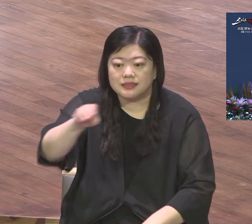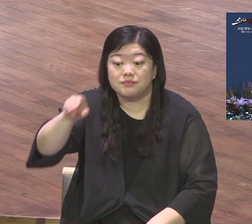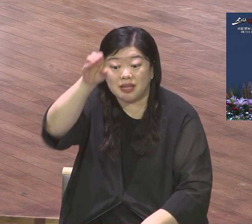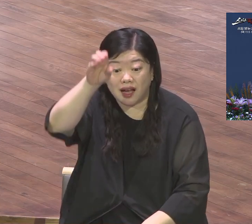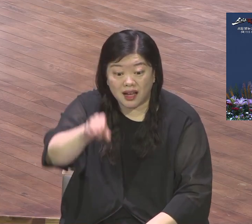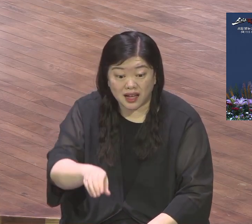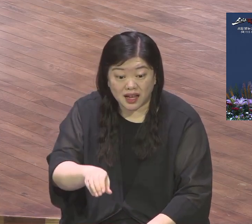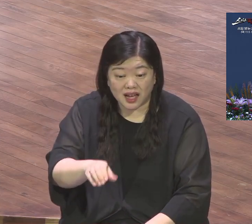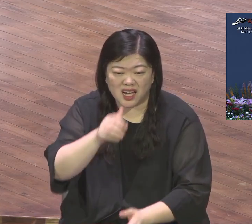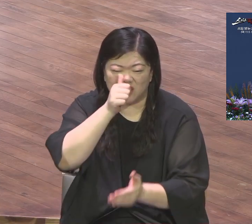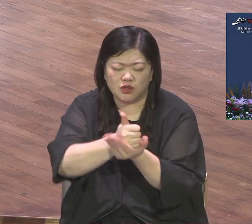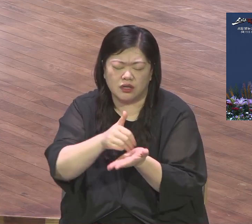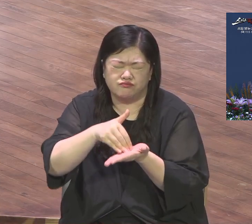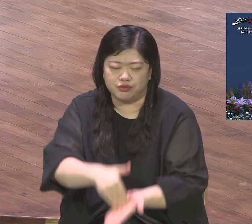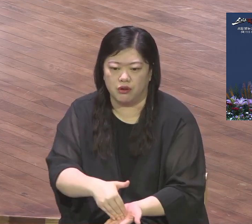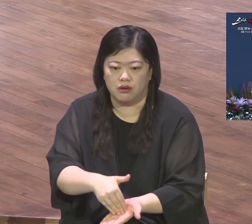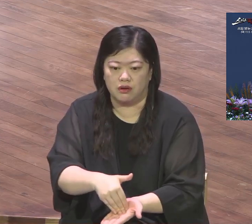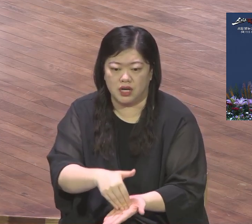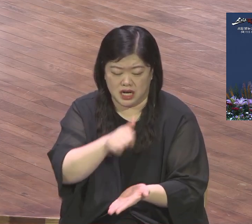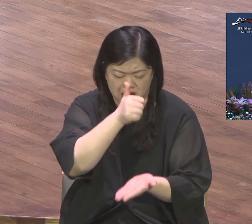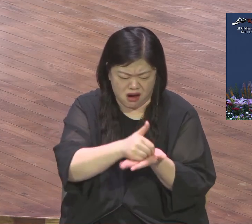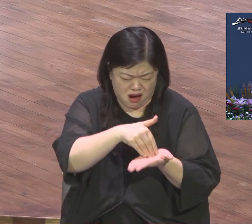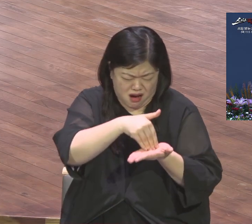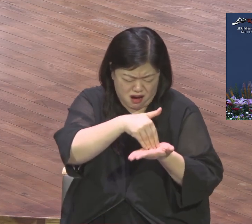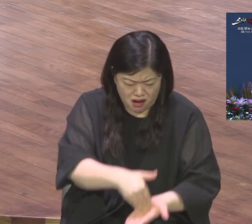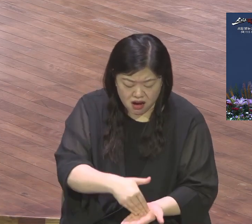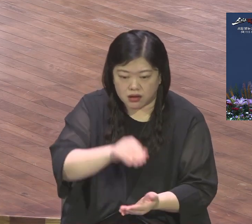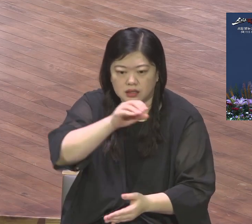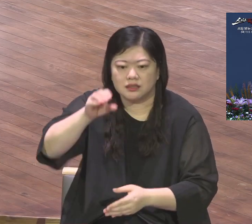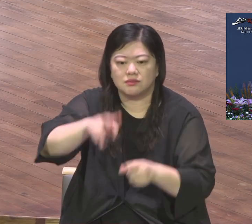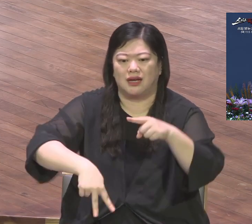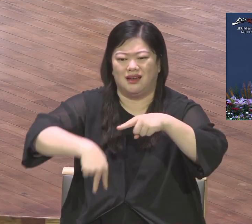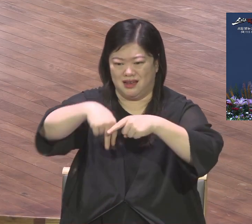했어. 아니, 하나님 당신이 직접